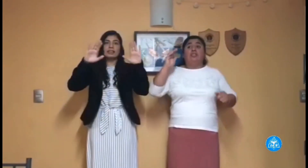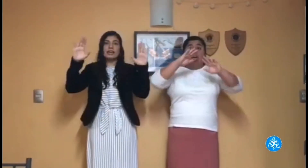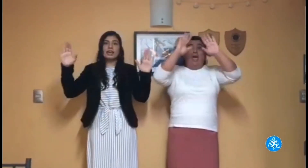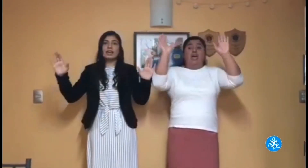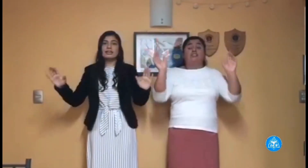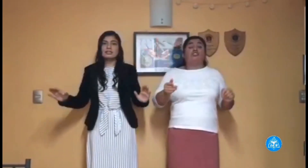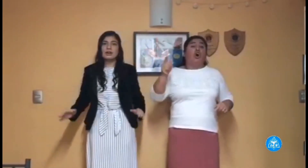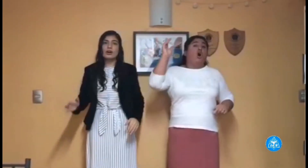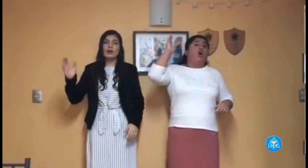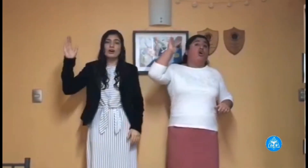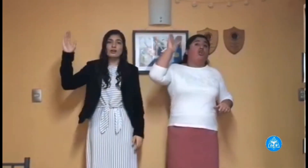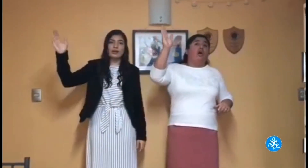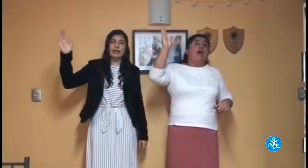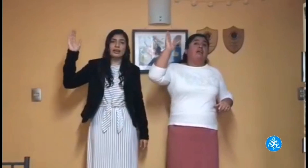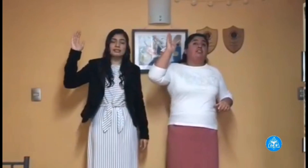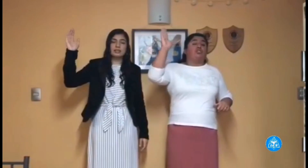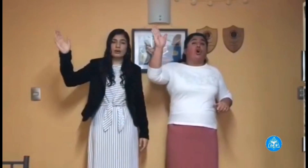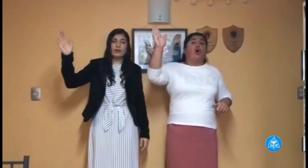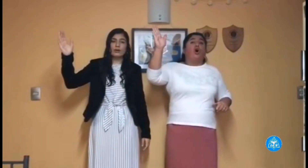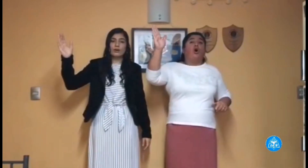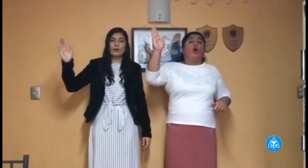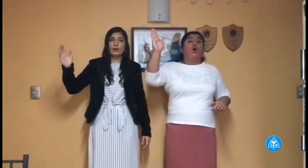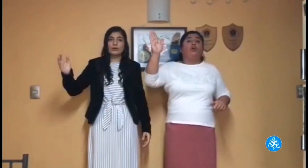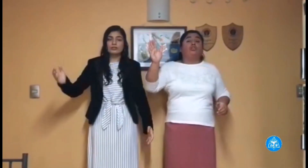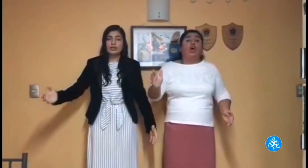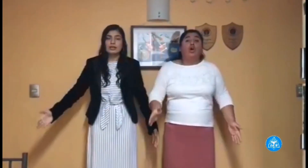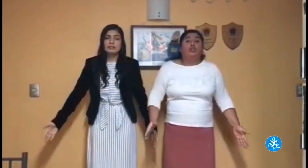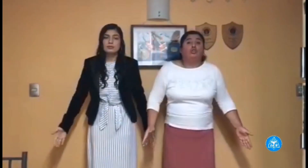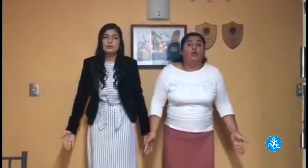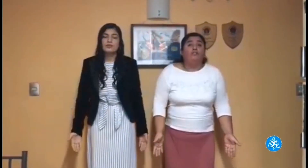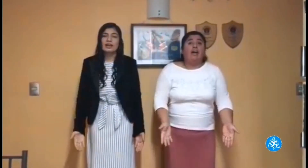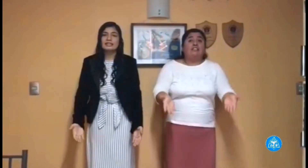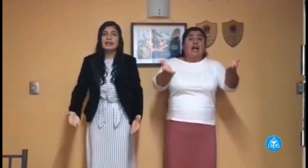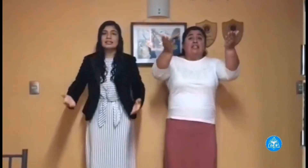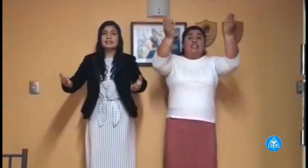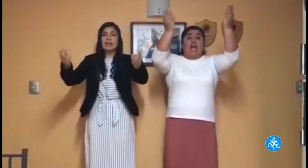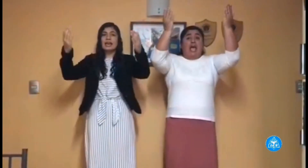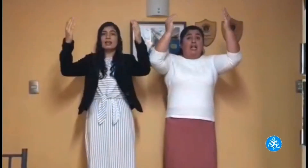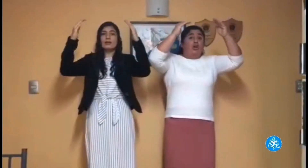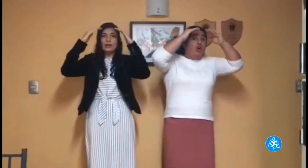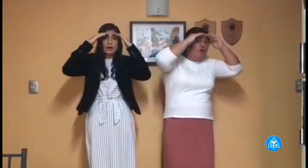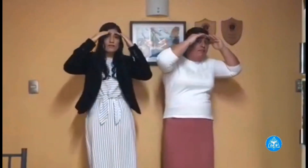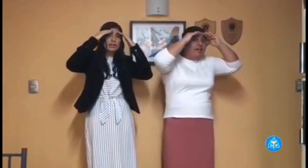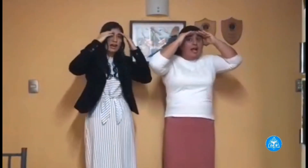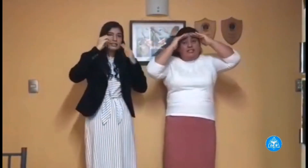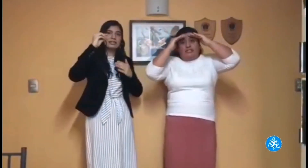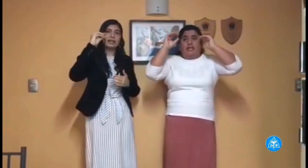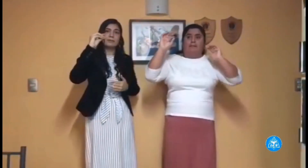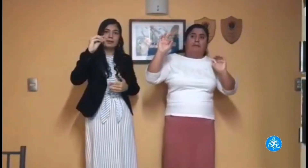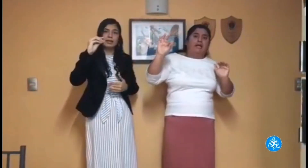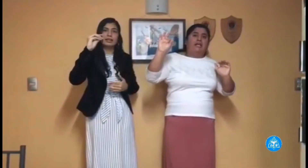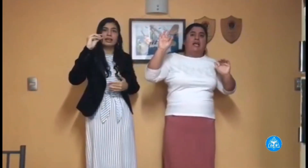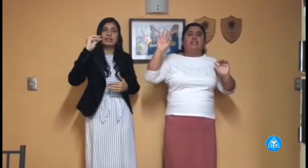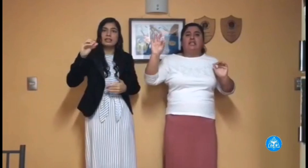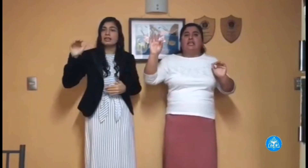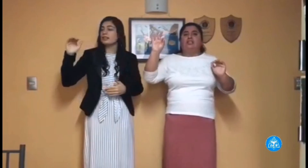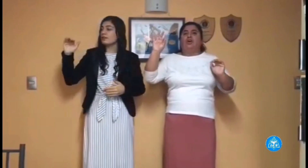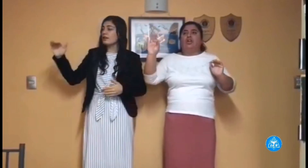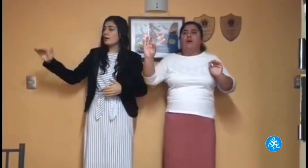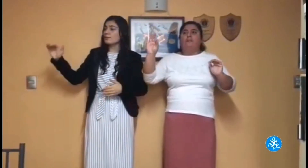grande solo es Dios. Sube hasta el cielo y lo verás, qué pequeñito el hombre